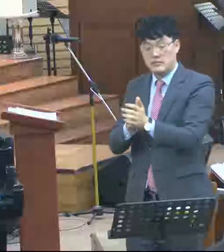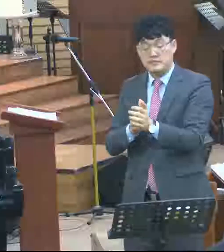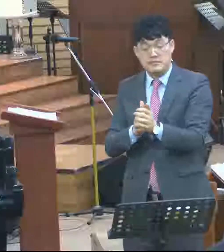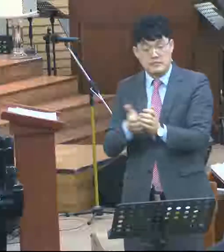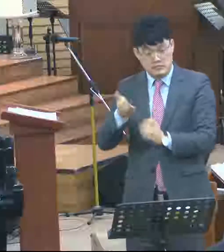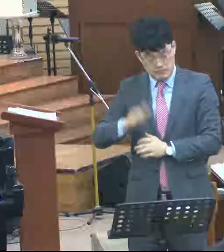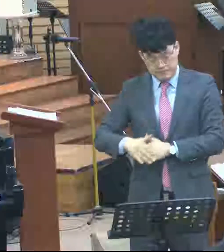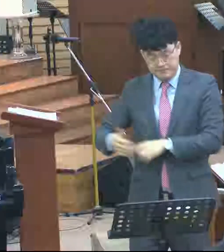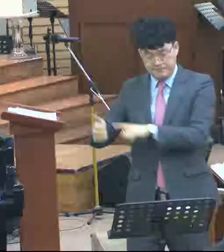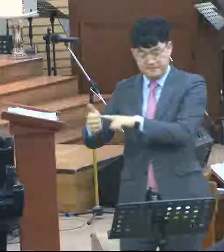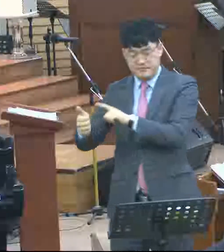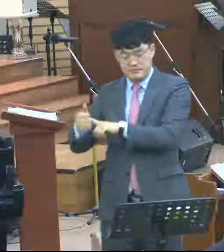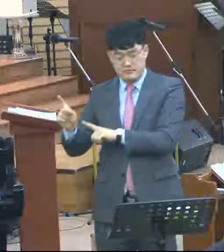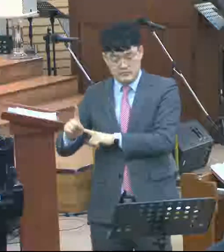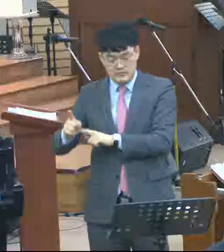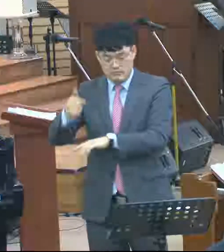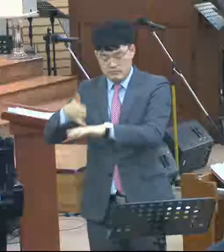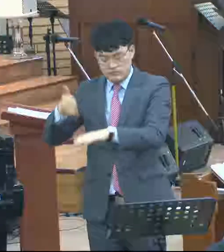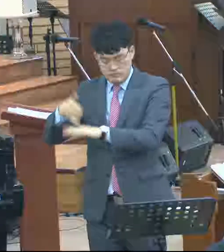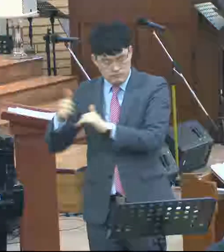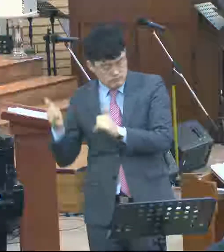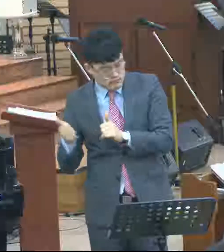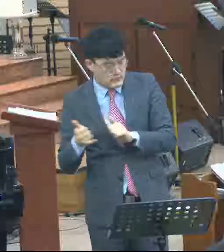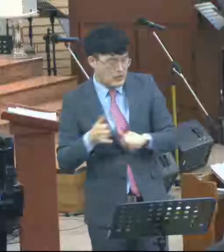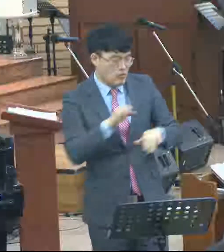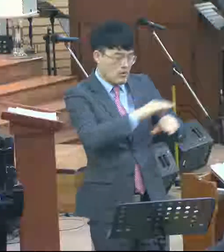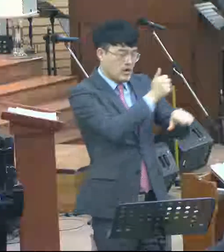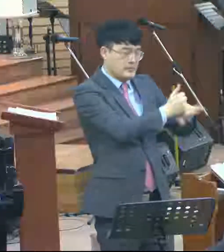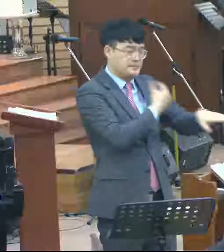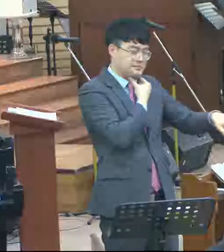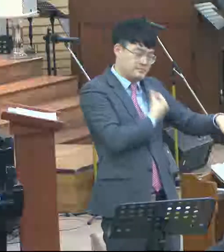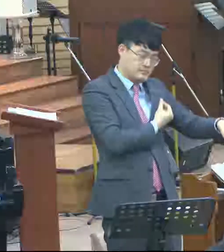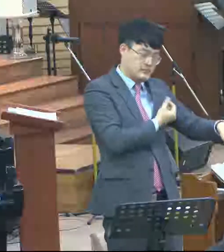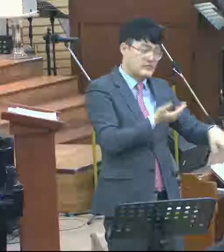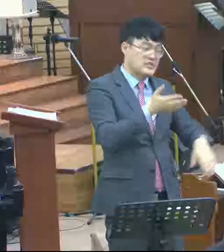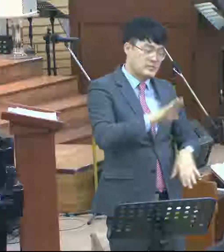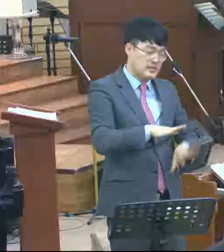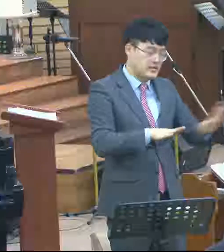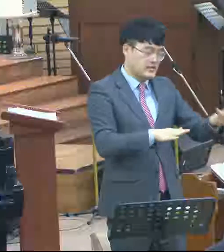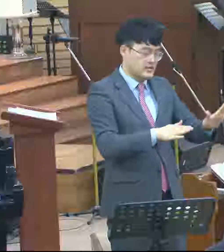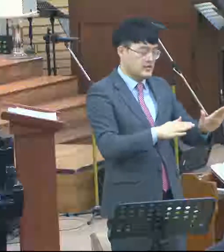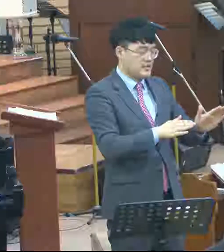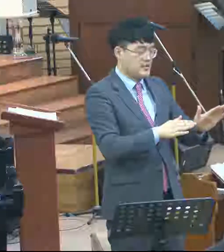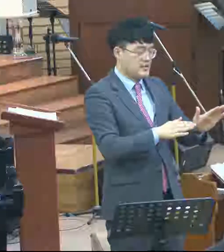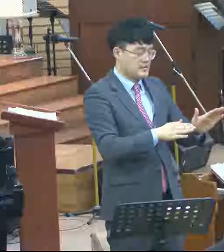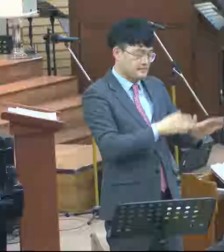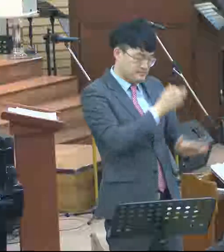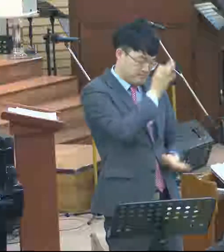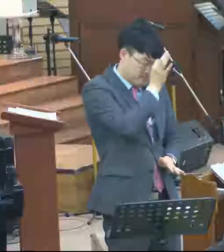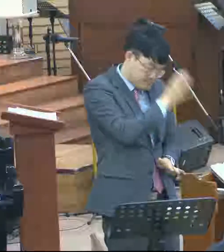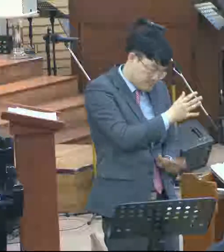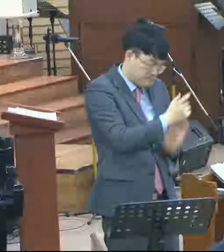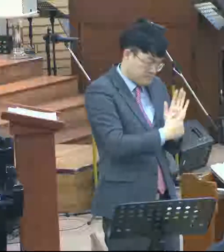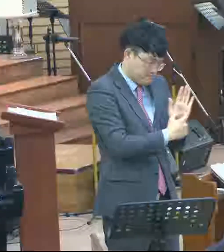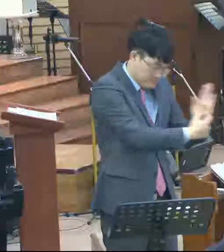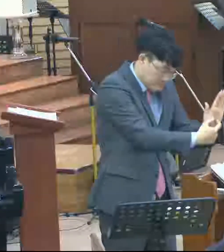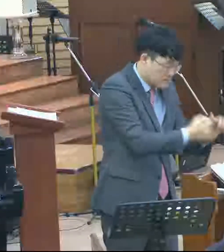그런데 농부가 왕이 원하는데 용기 있게 거절하면서 하나님이 금하신 일입니다.